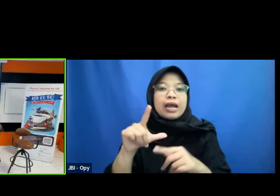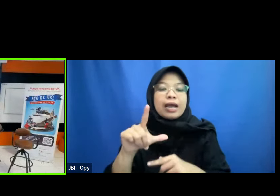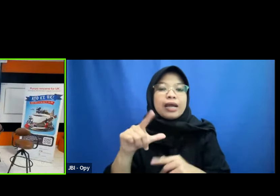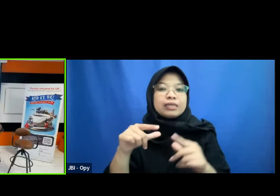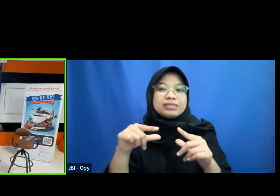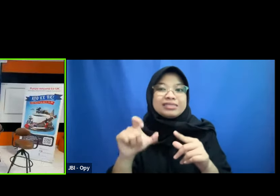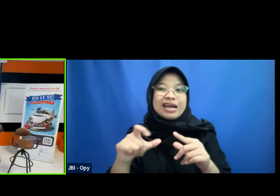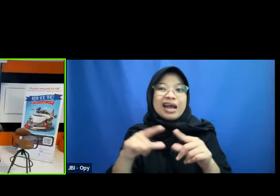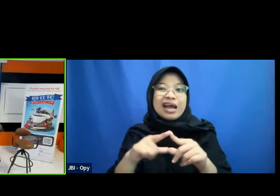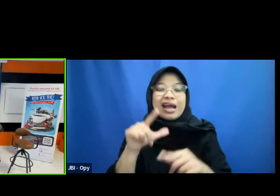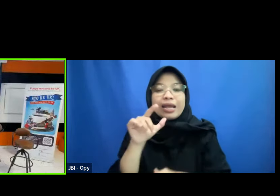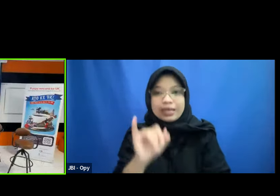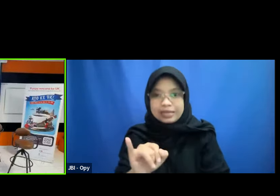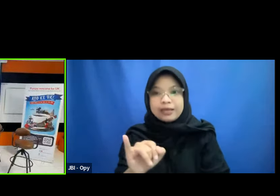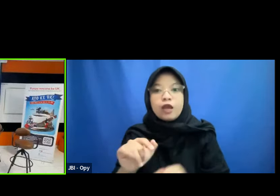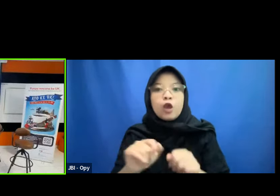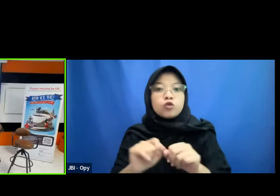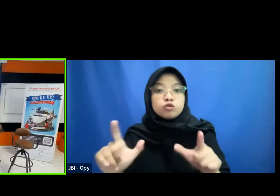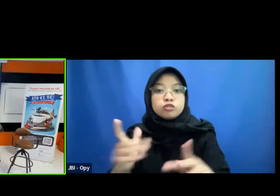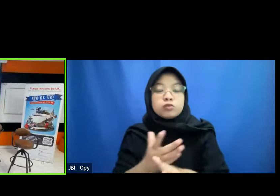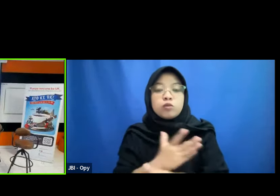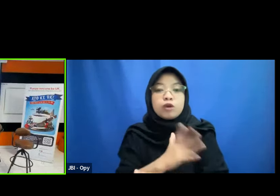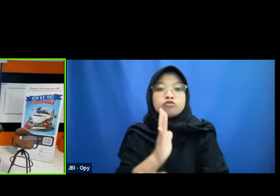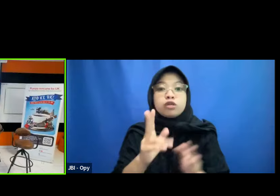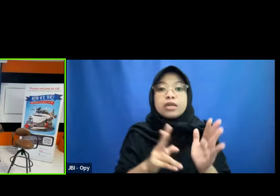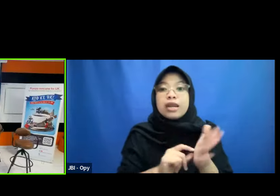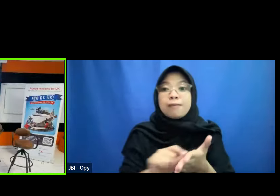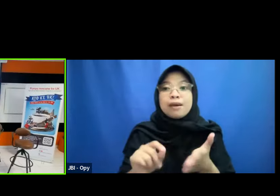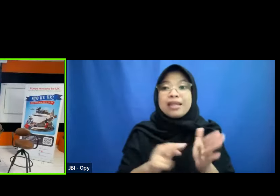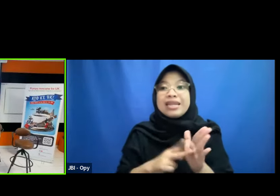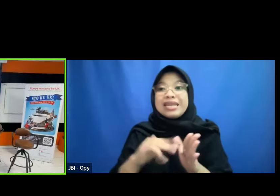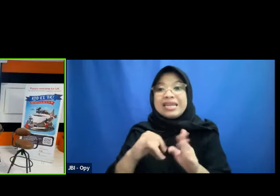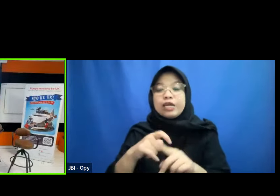Association Indonesia eh kak Niko eh